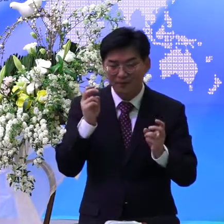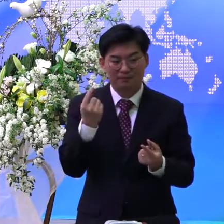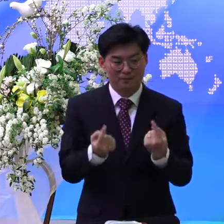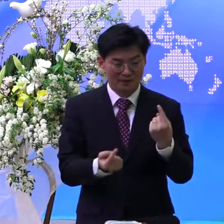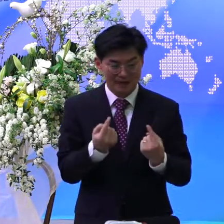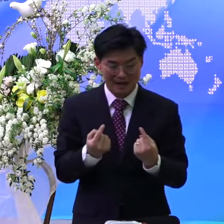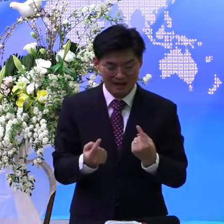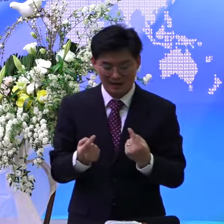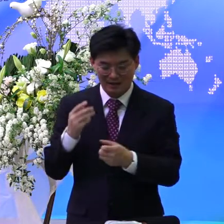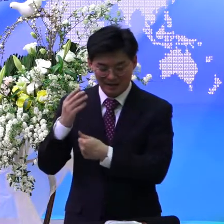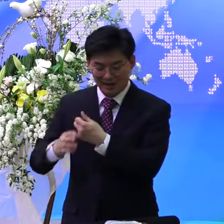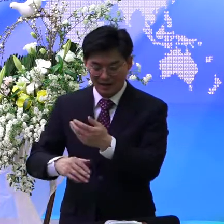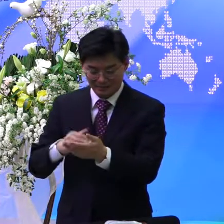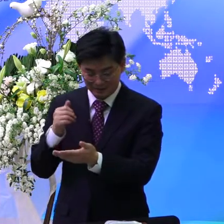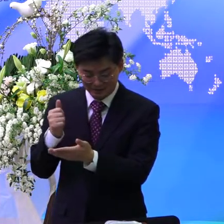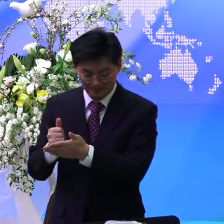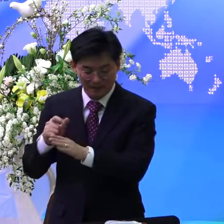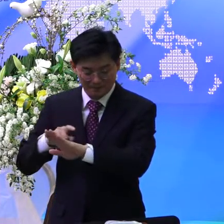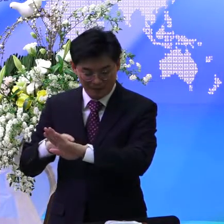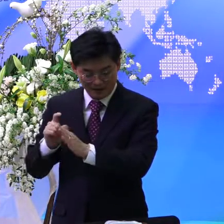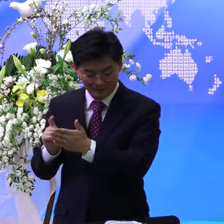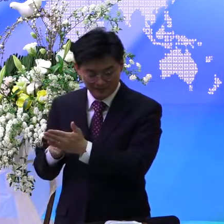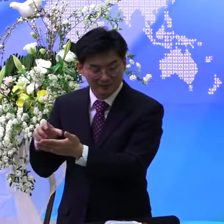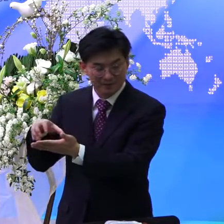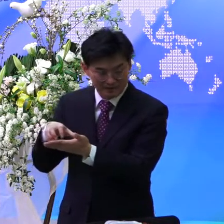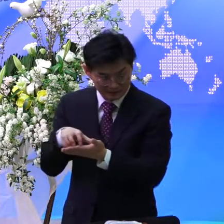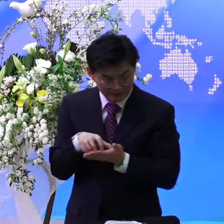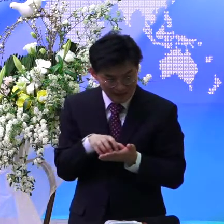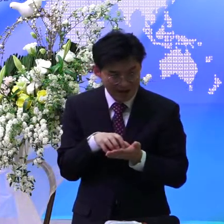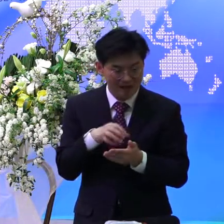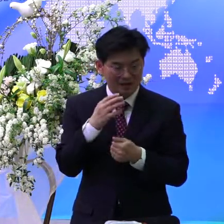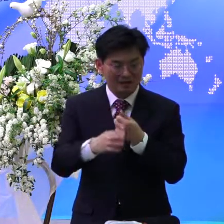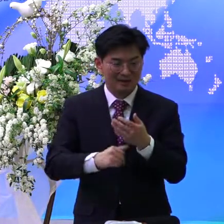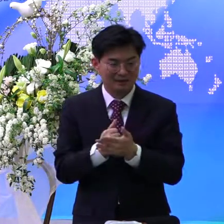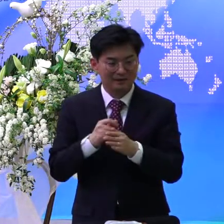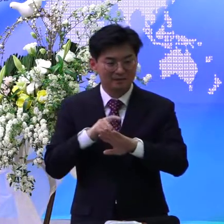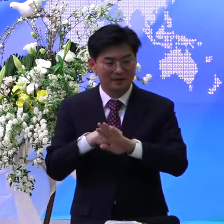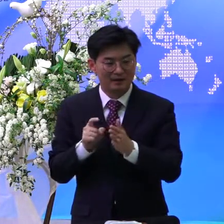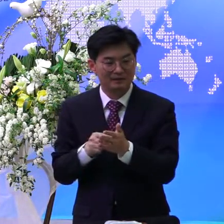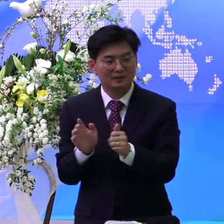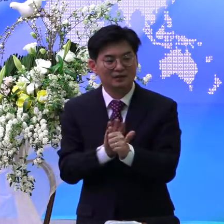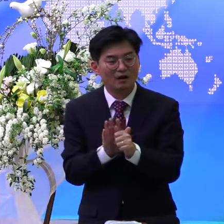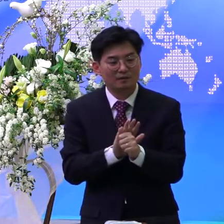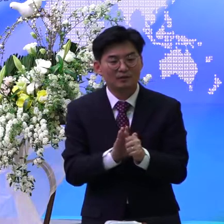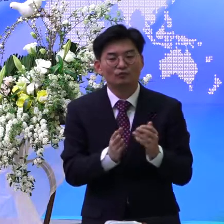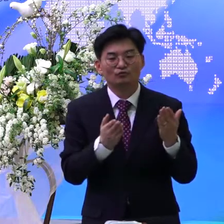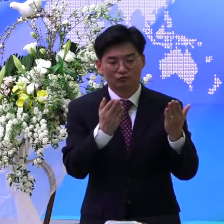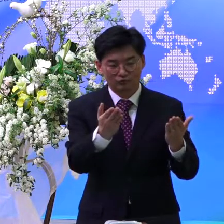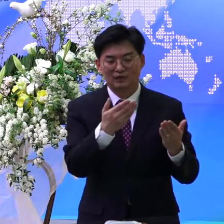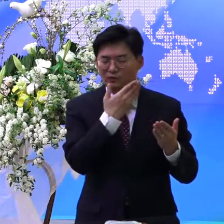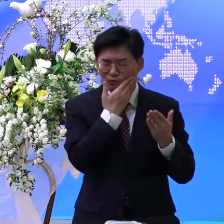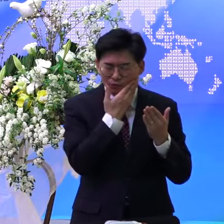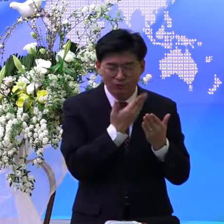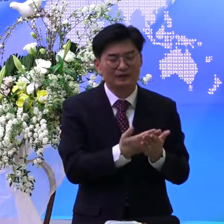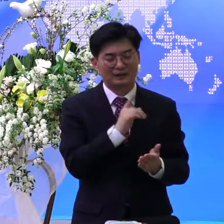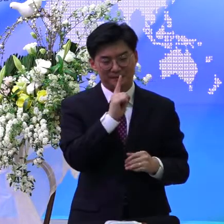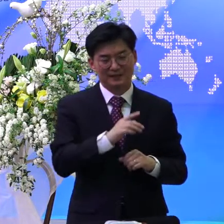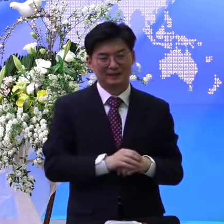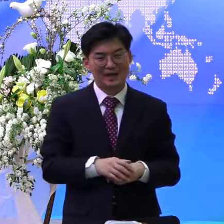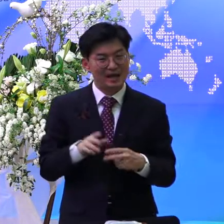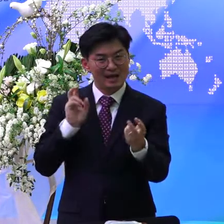우리들의 직장과 같은 의미죠. 그렇게 살아가는 그 일들을 통해서 하나님을 경외하고 사업에서